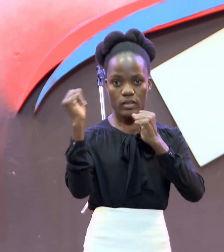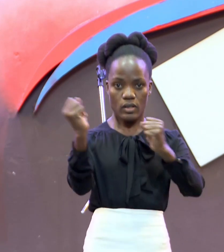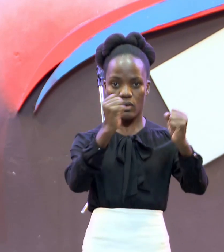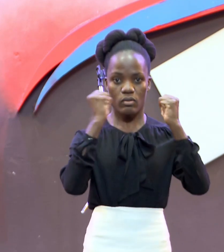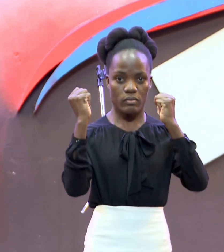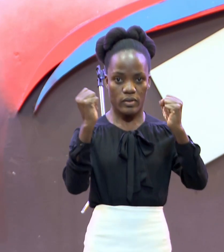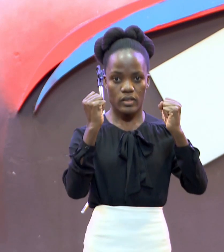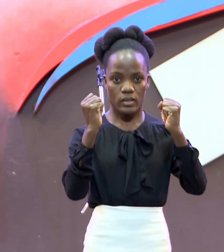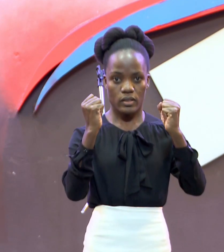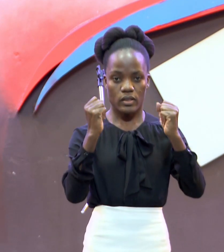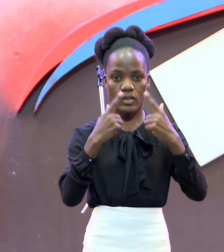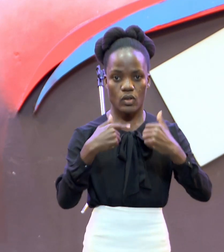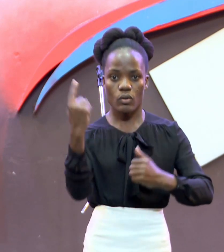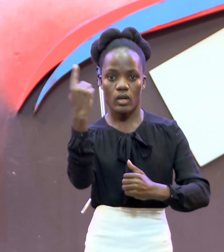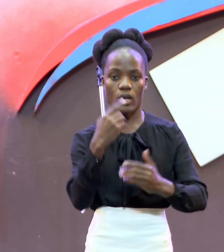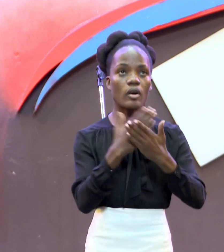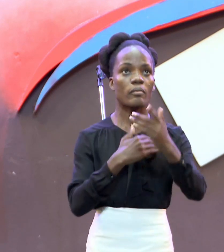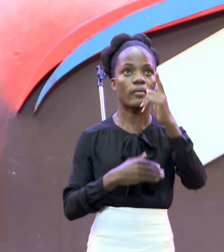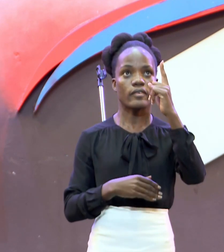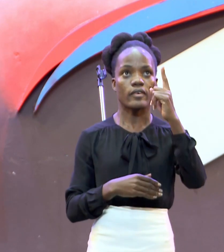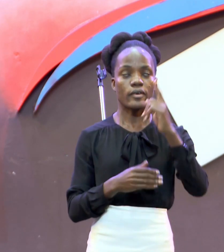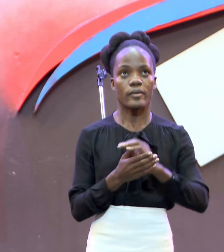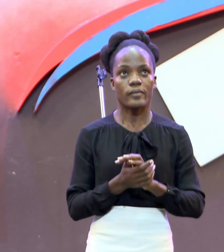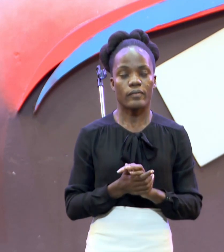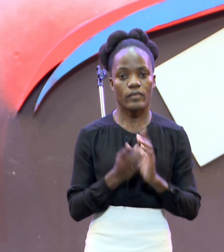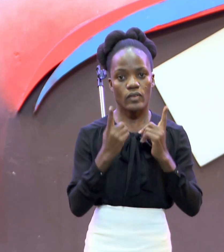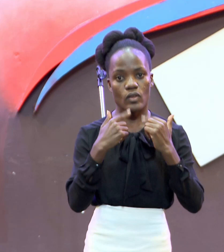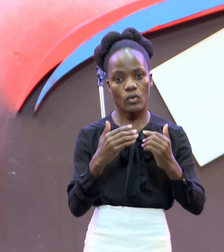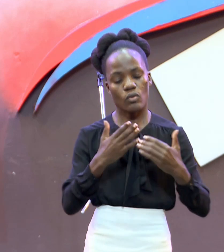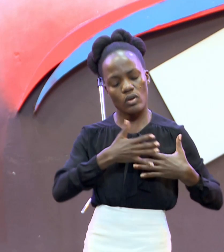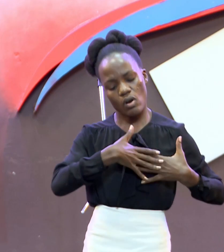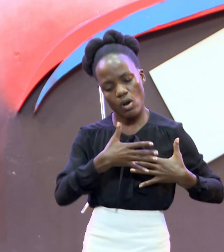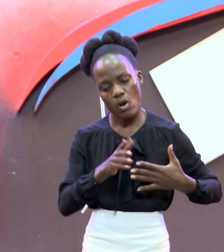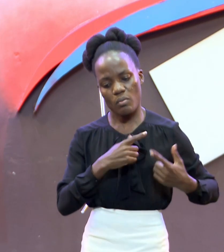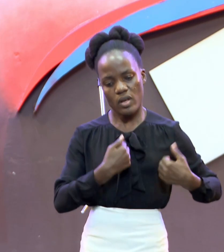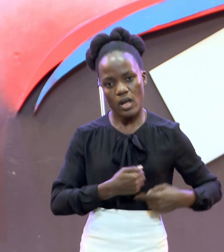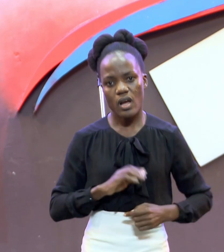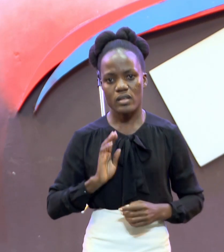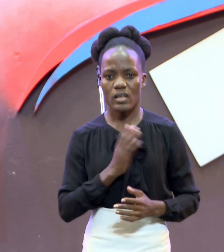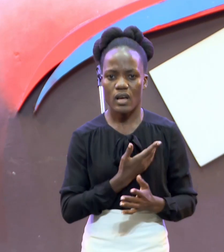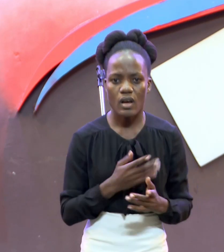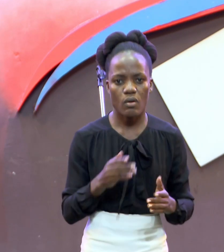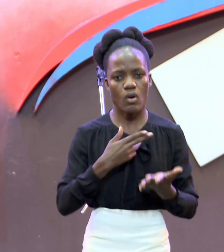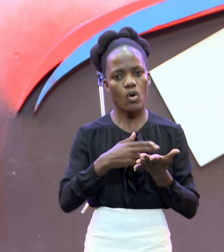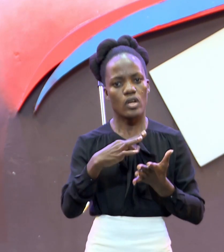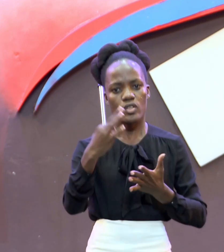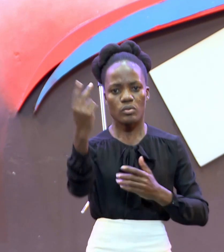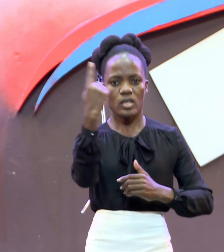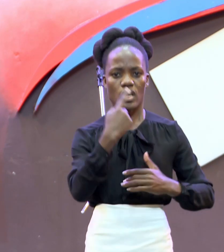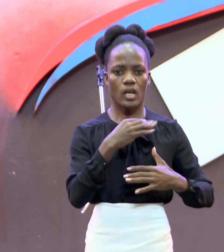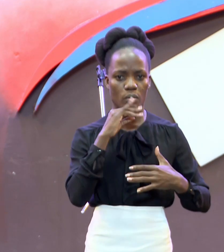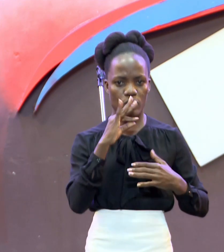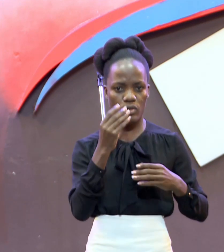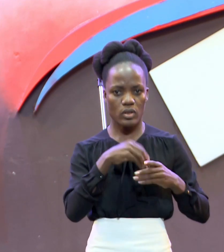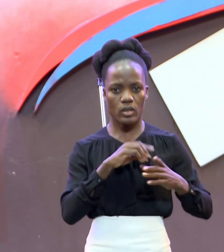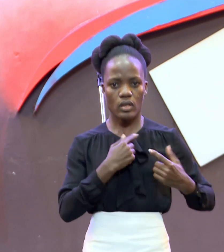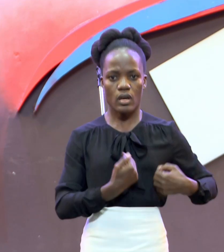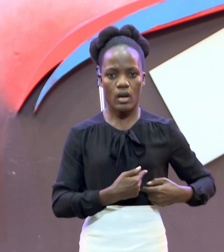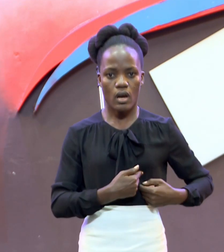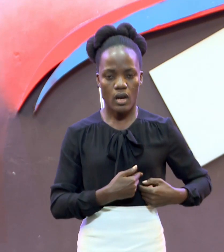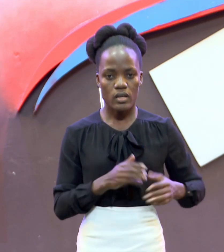ntubiona Tuzize joli Ngatugulawe miti majafee Umwayo mtukufu yogela ne miti majafee